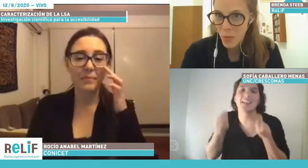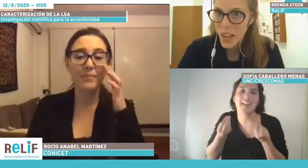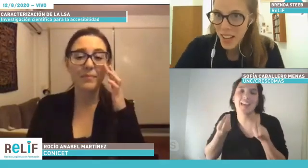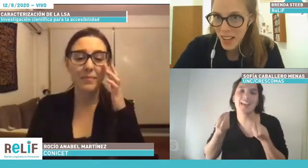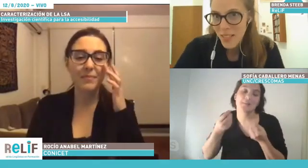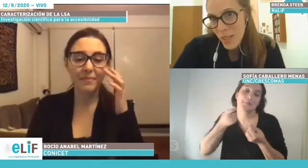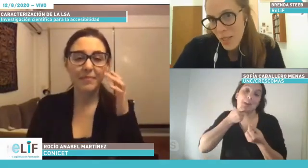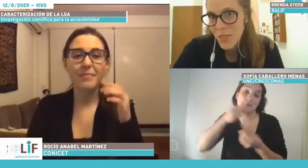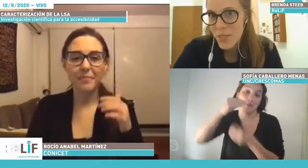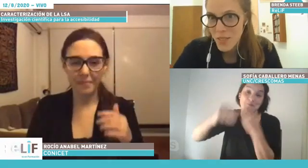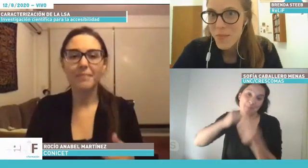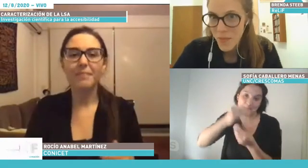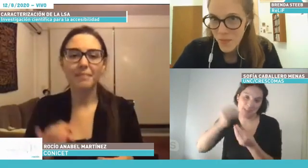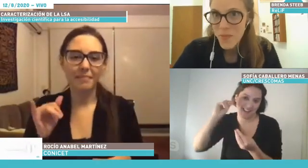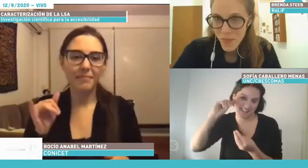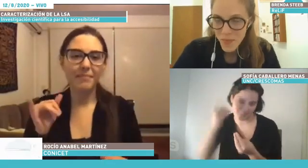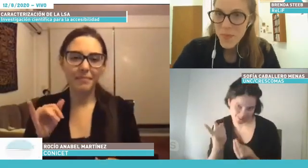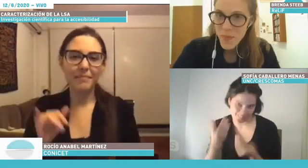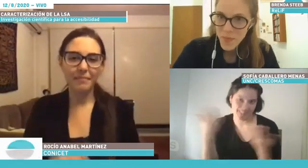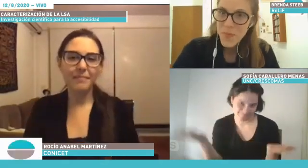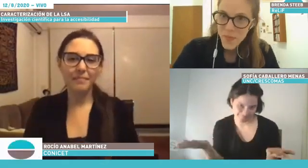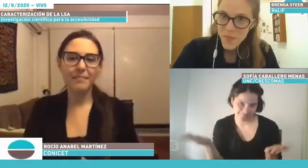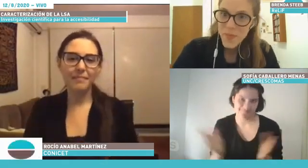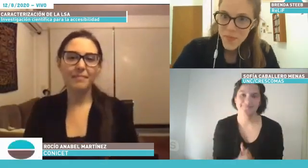de la familia, ¿no?